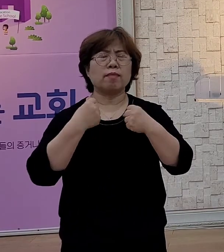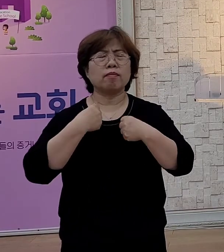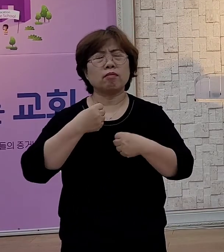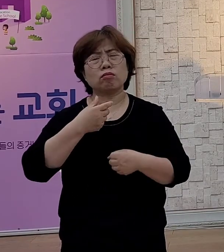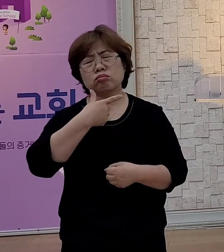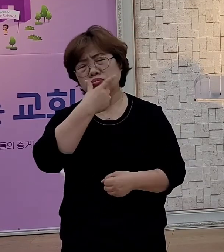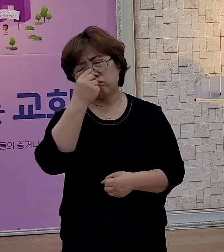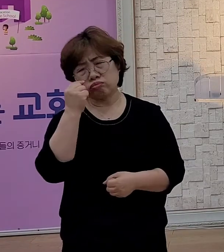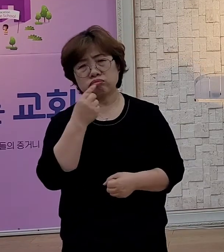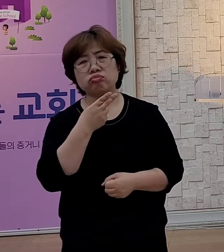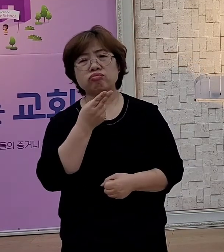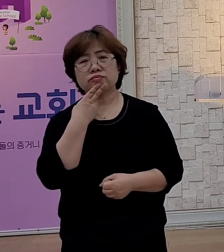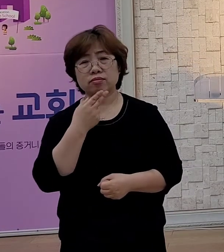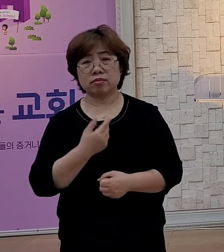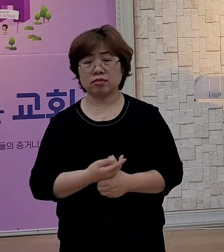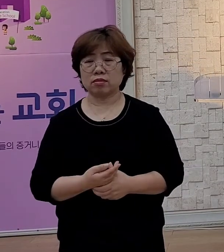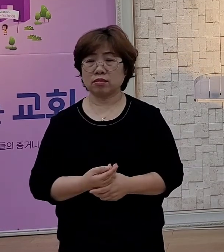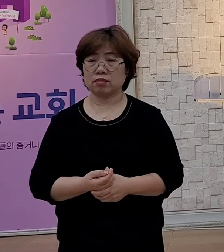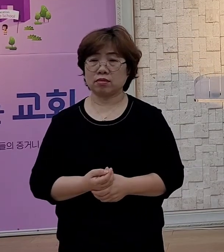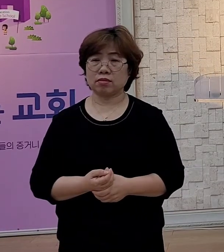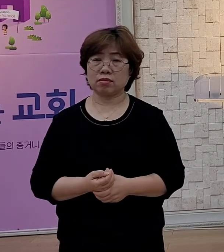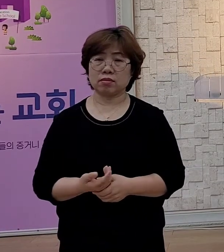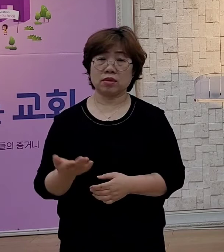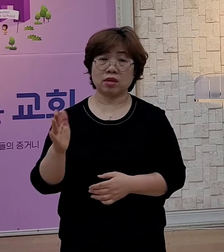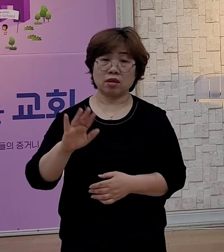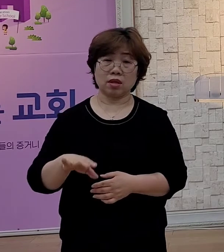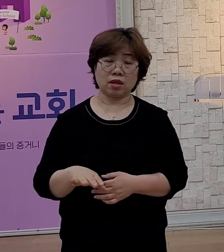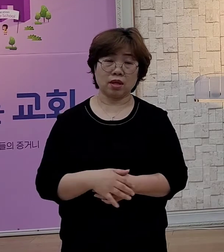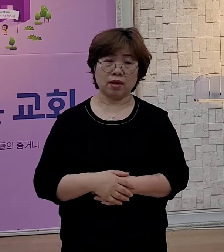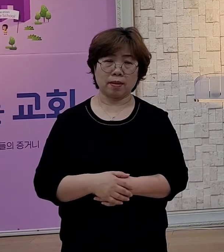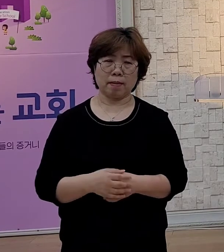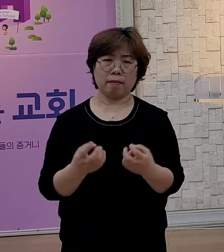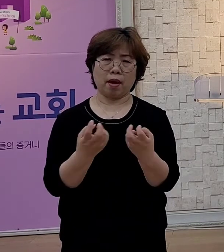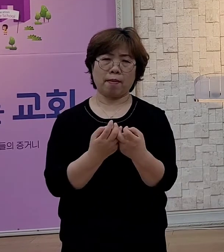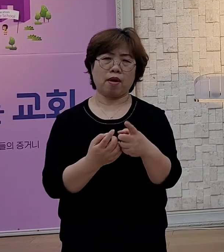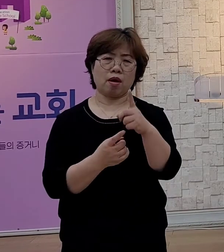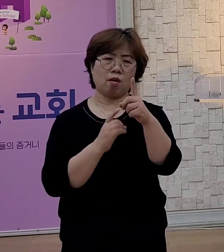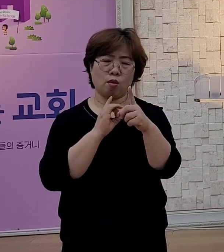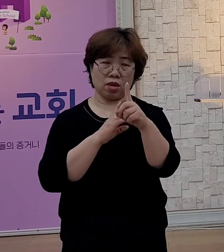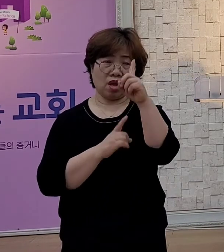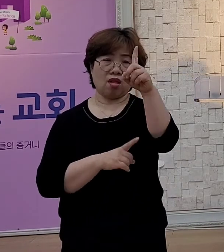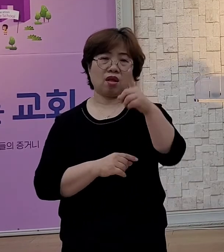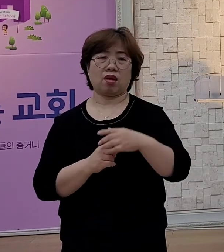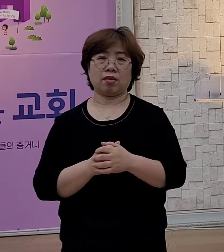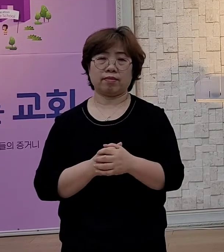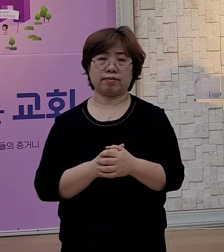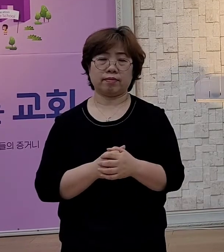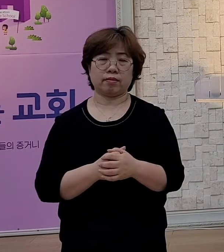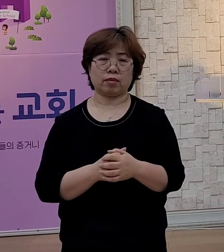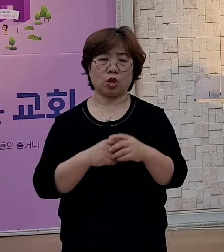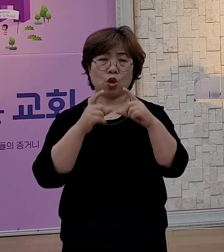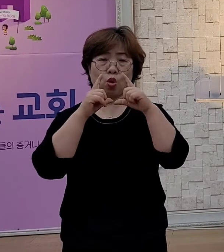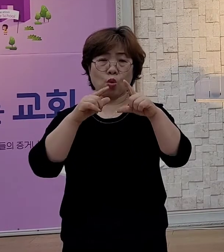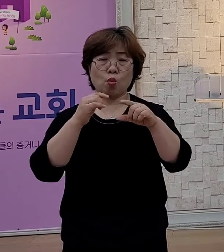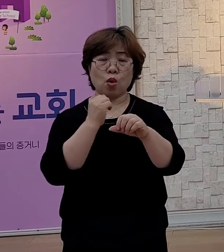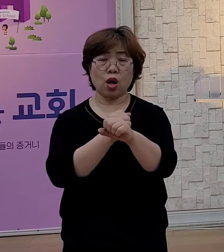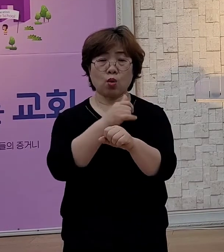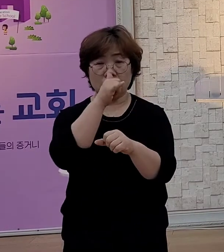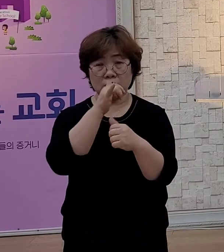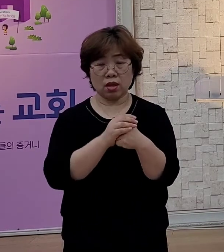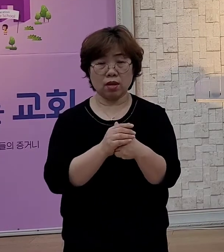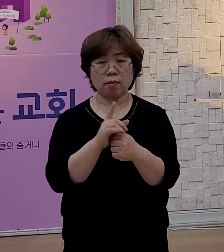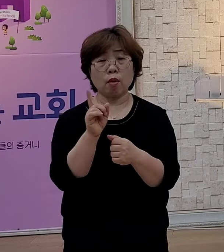있을까? 오늘 이 본문은 그 방법은 단 하나밖에 없다 라고 말씀합니다. 그게